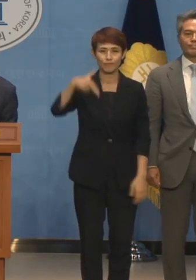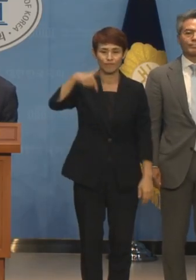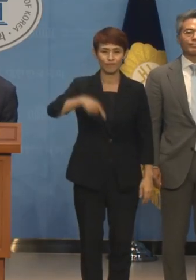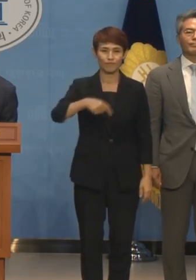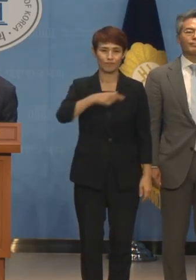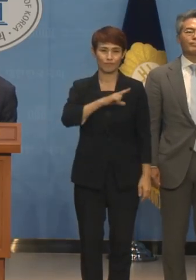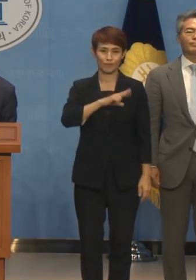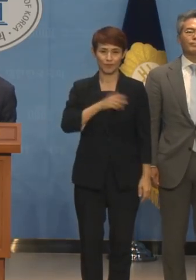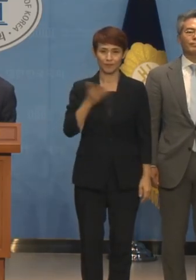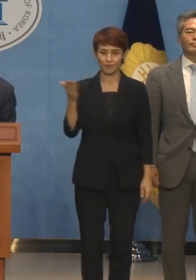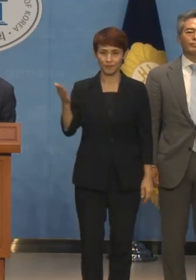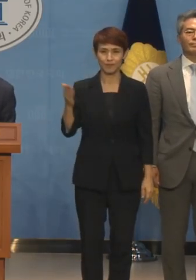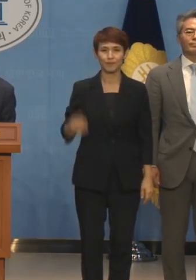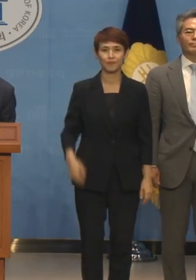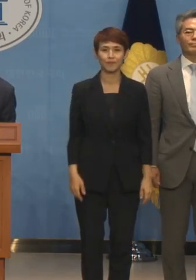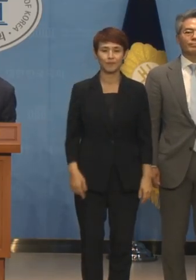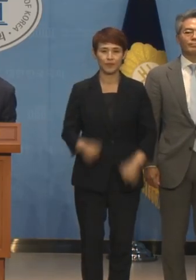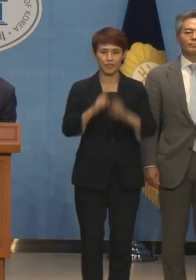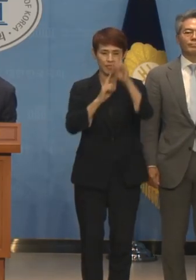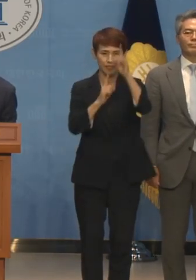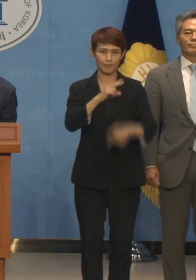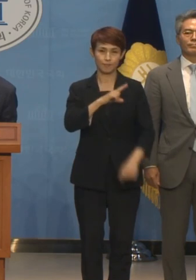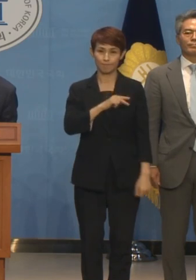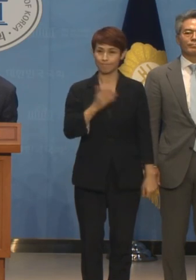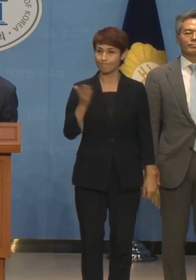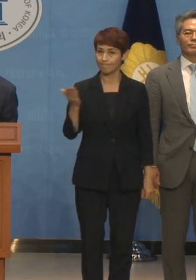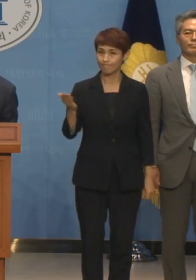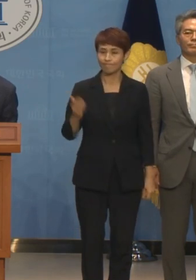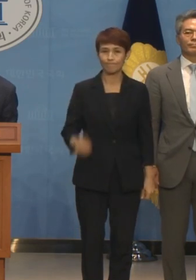모셨습니다. 이건태 의원님 모셨고요.